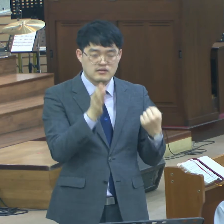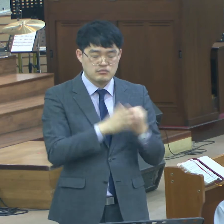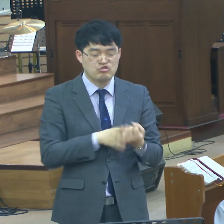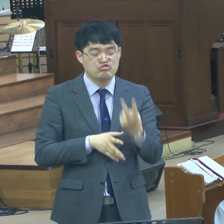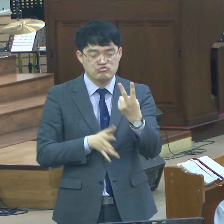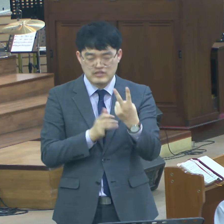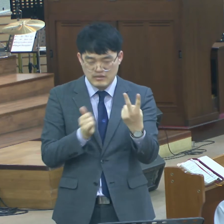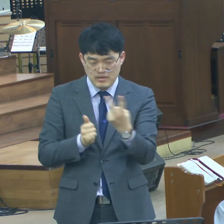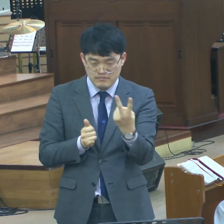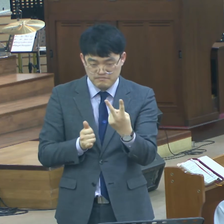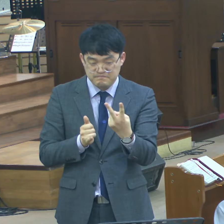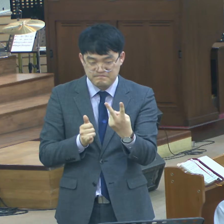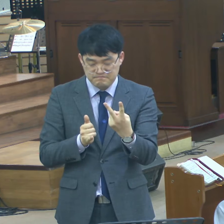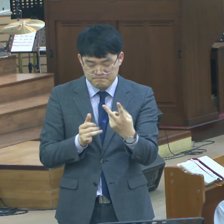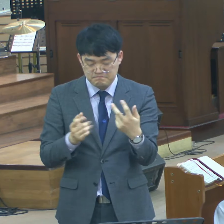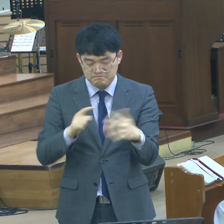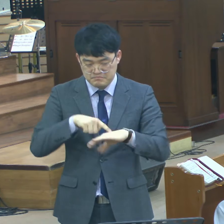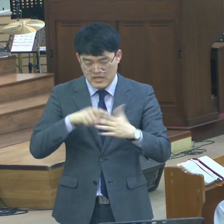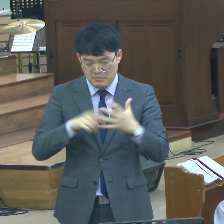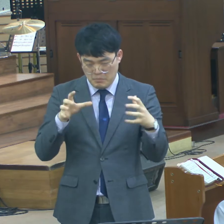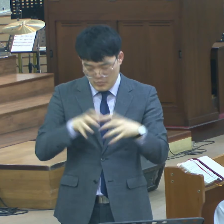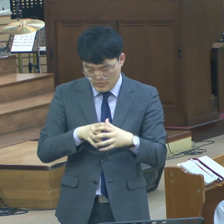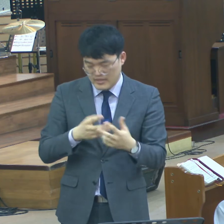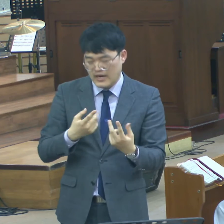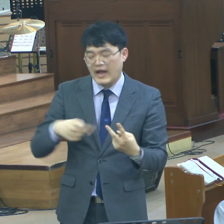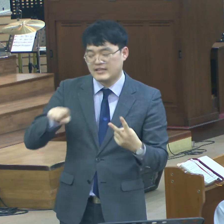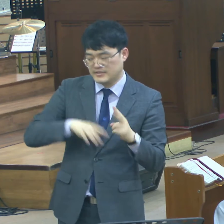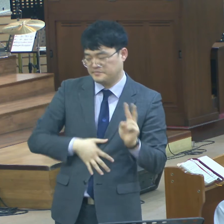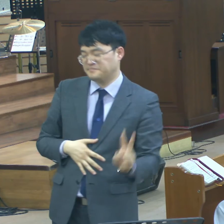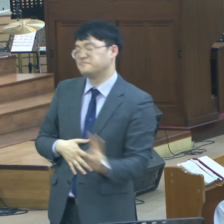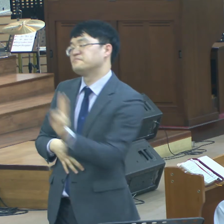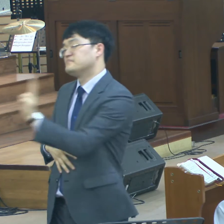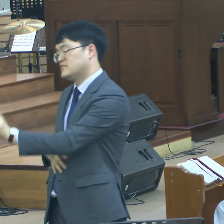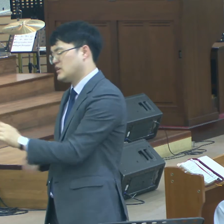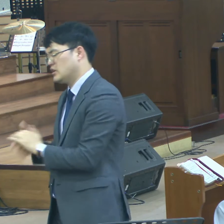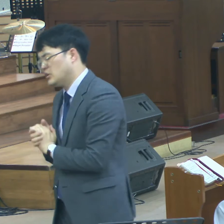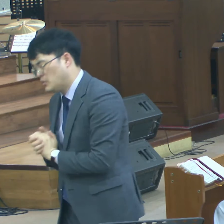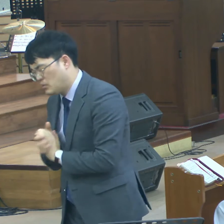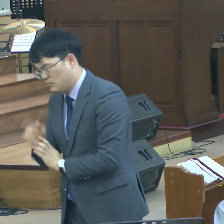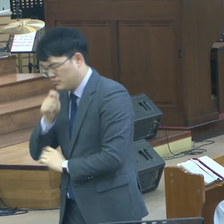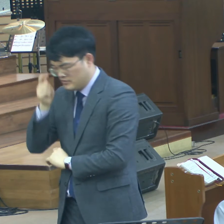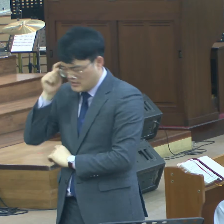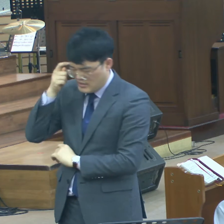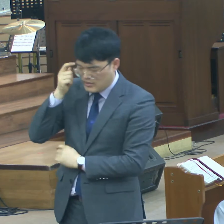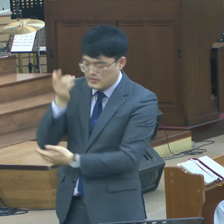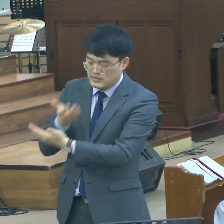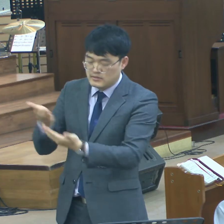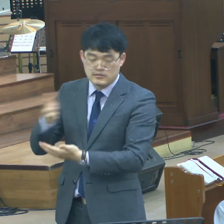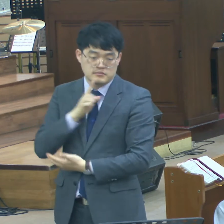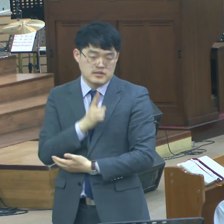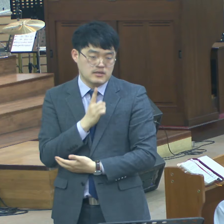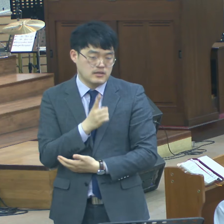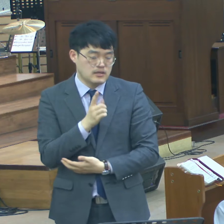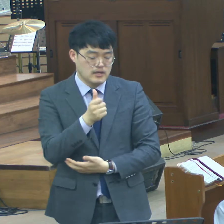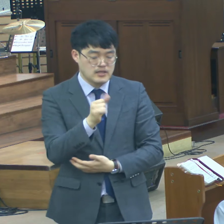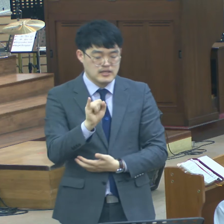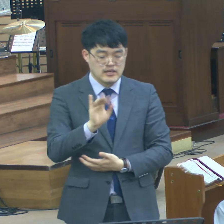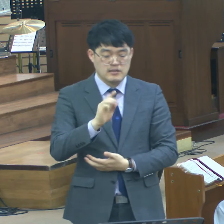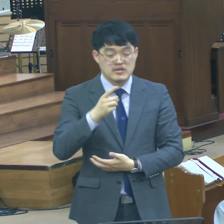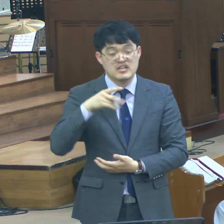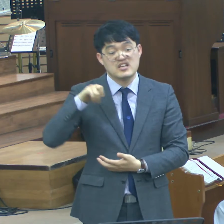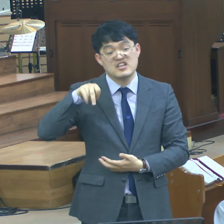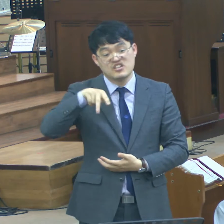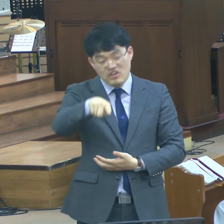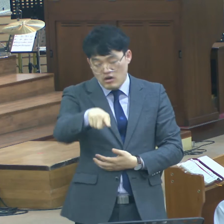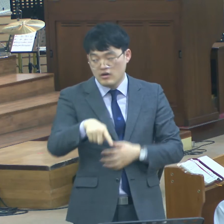그 마음을 하나님이 받지 않으실까 그런 생각을 하게 되죠. 히브리서 10장 25절 모이기를